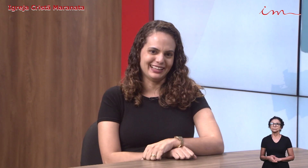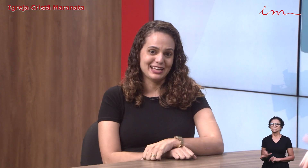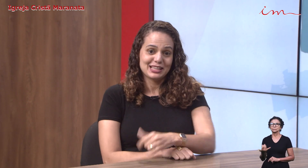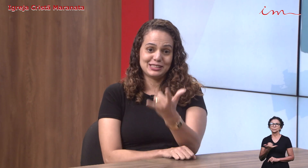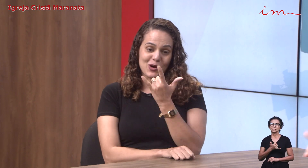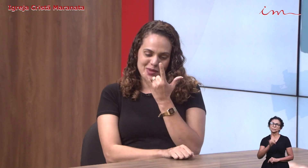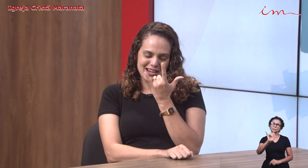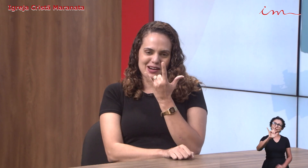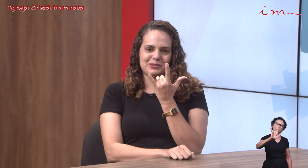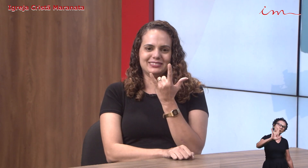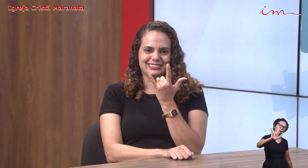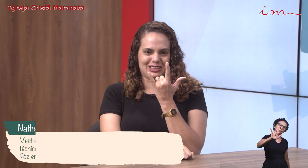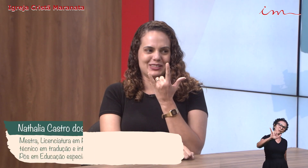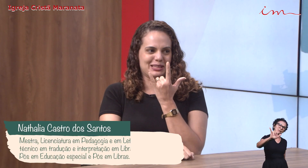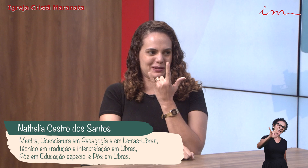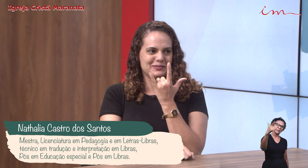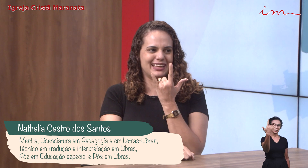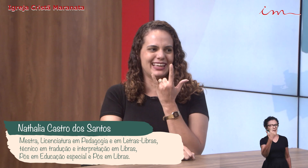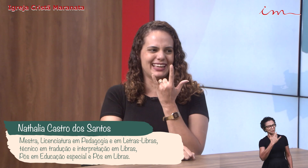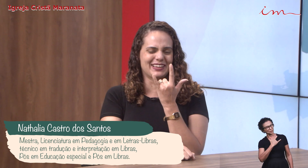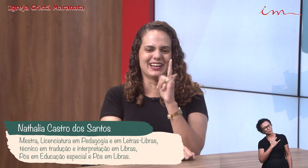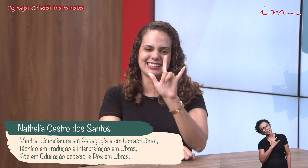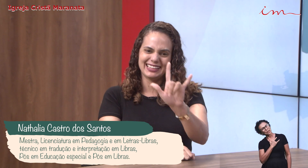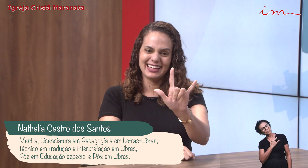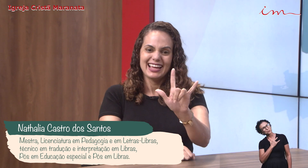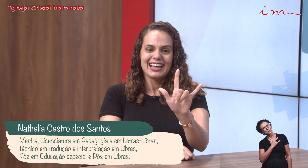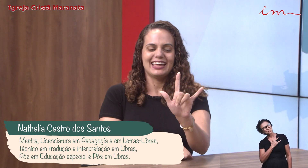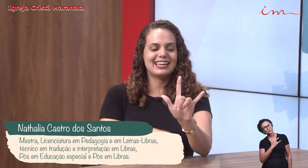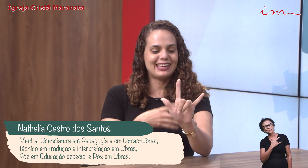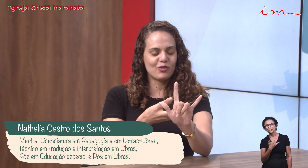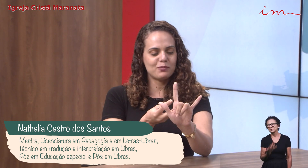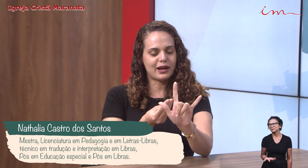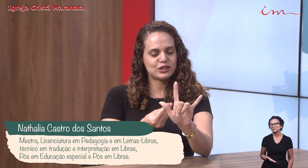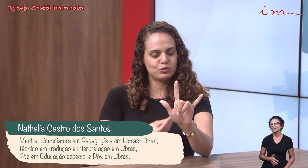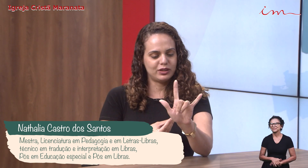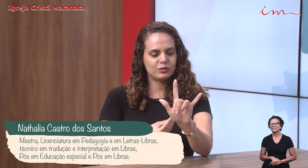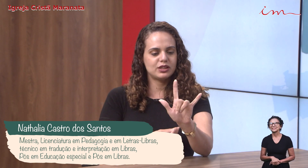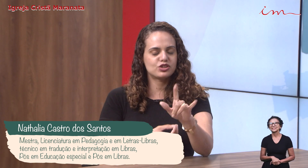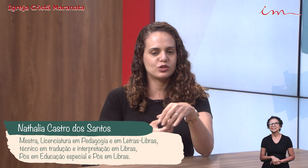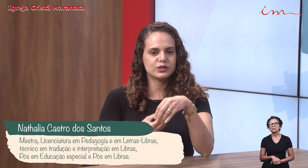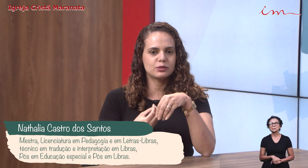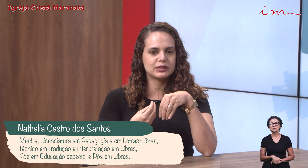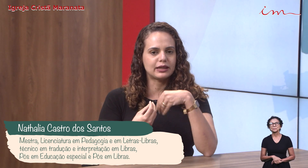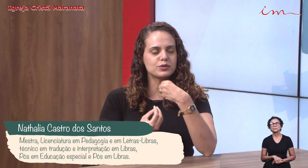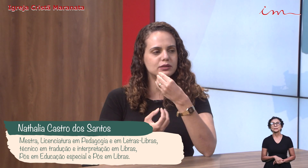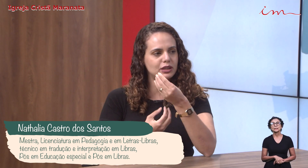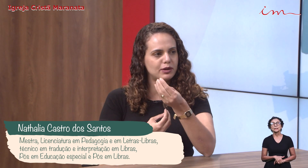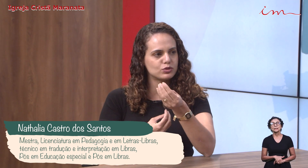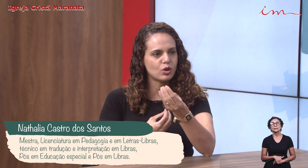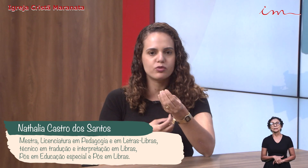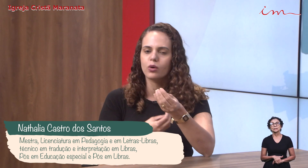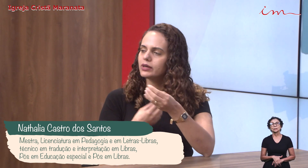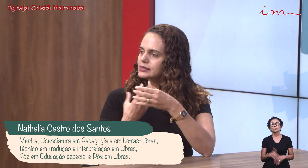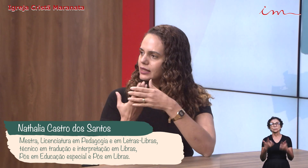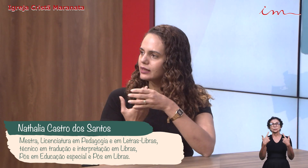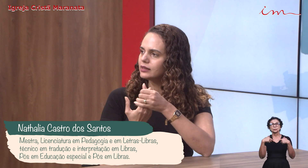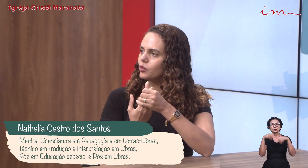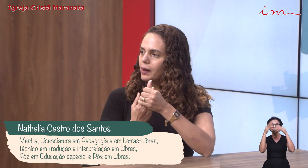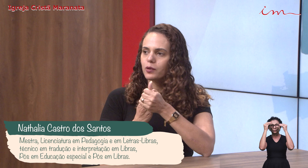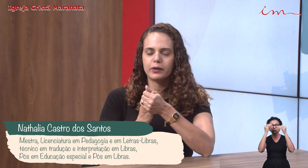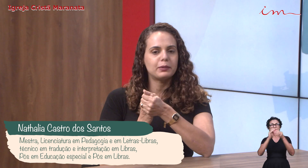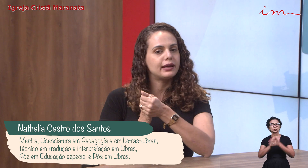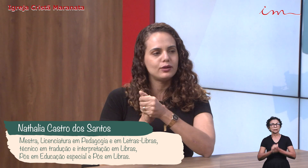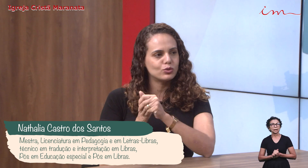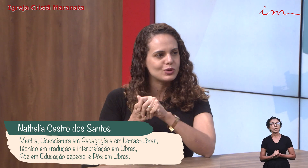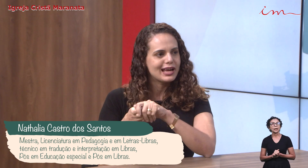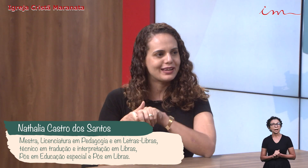você. Amo você. Se eu me amo, então vai ser pra mim. Exatamente. E o empréstimo linguístico nós estamos até usando também nos louvores, né? Que não